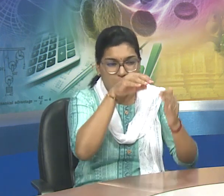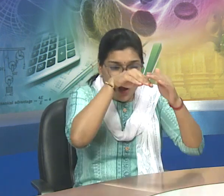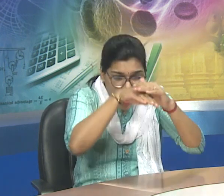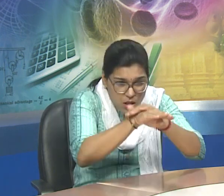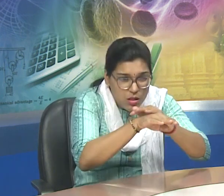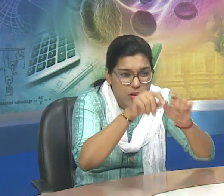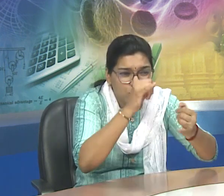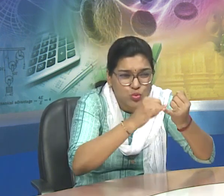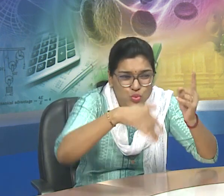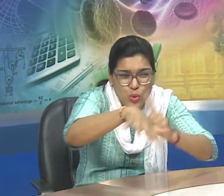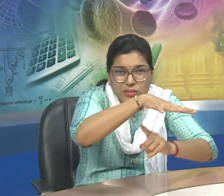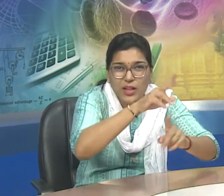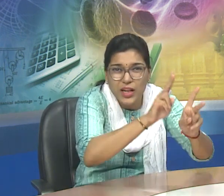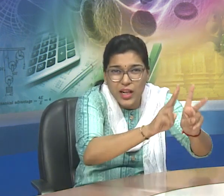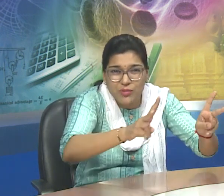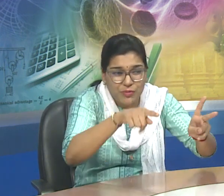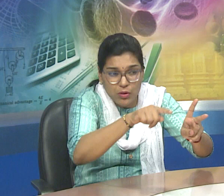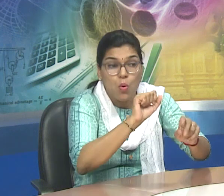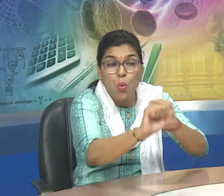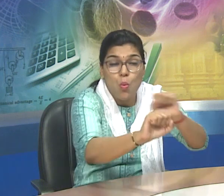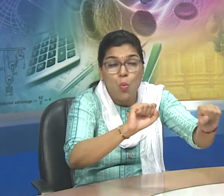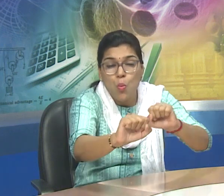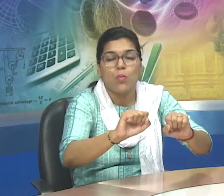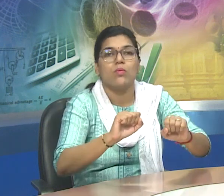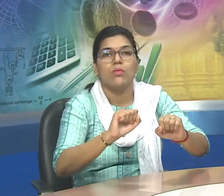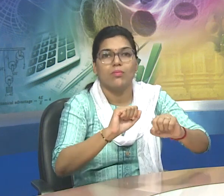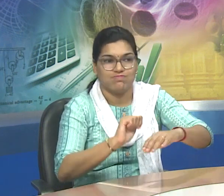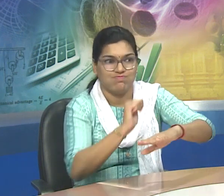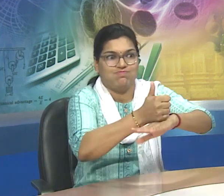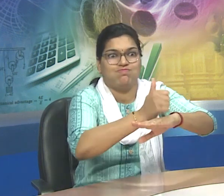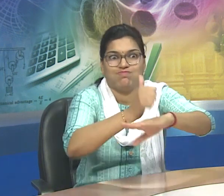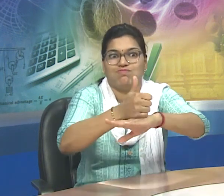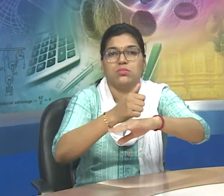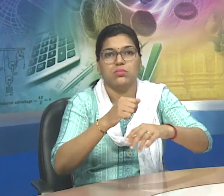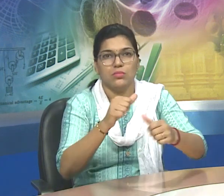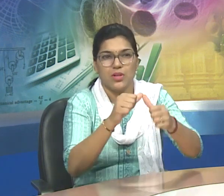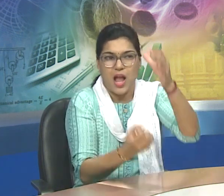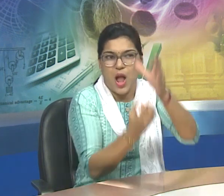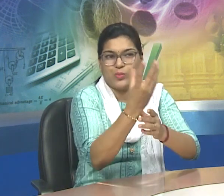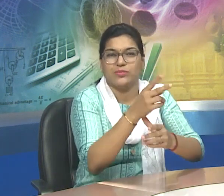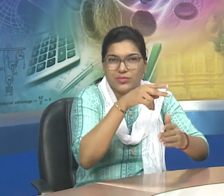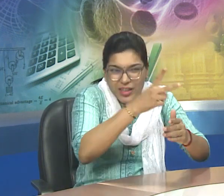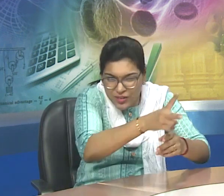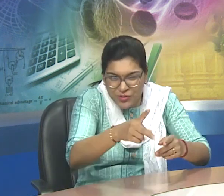हैं और उसके अंदर भी छोटे छोटे समुदाय होते हैं।